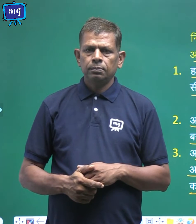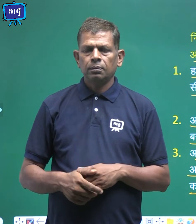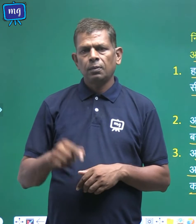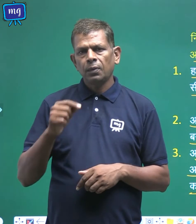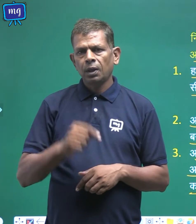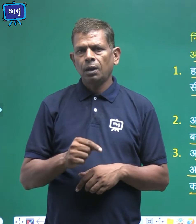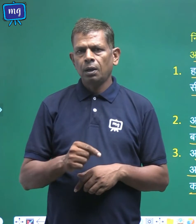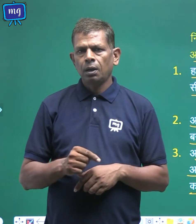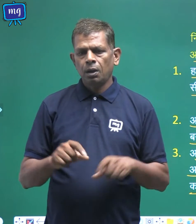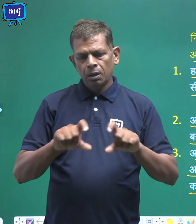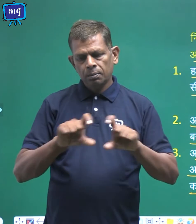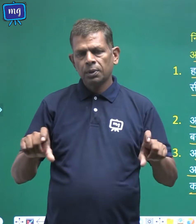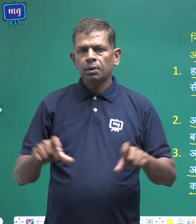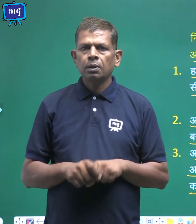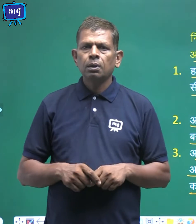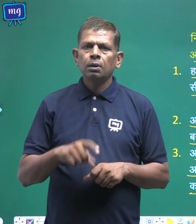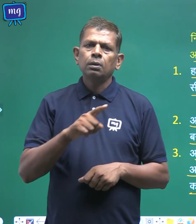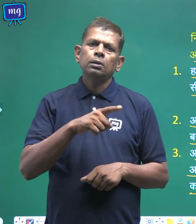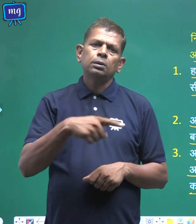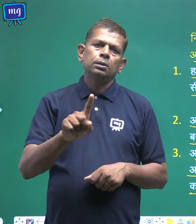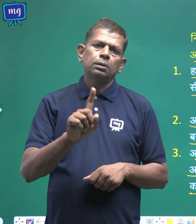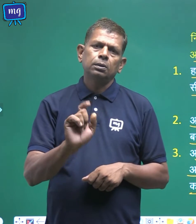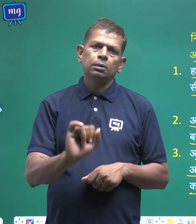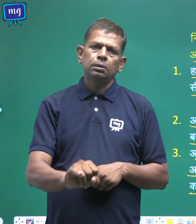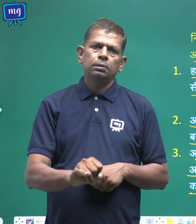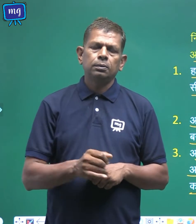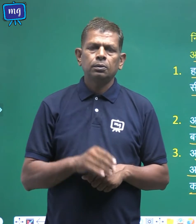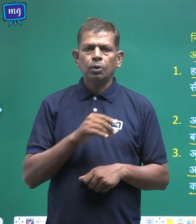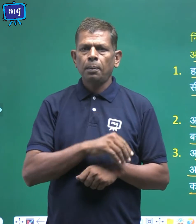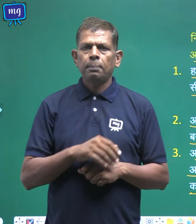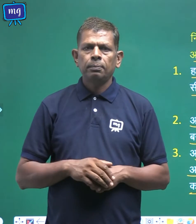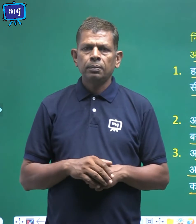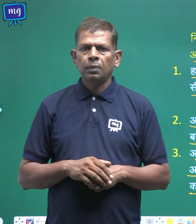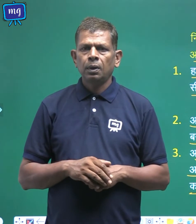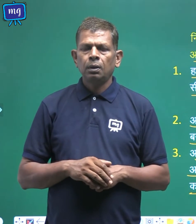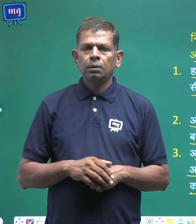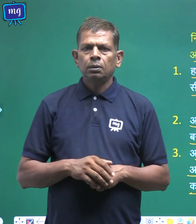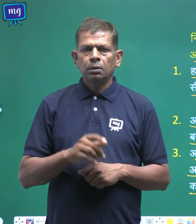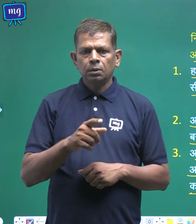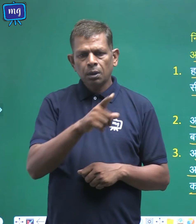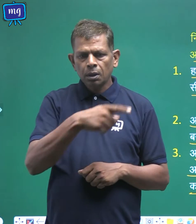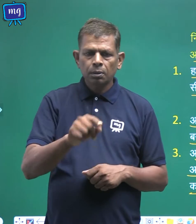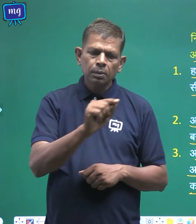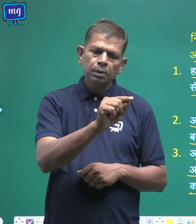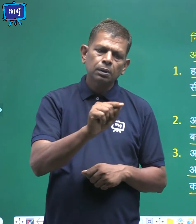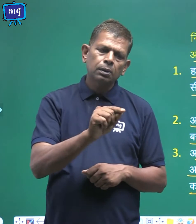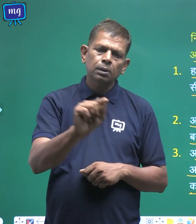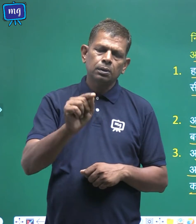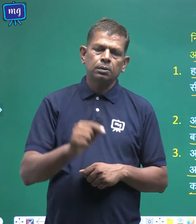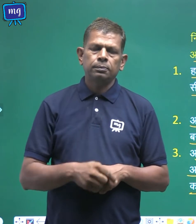यह कथन भी सत्य है, तो हम सत्य पर निशान